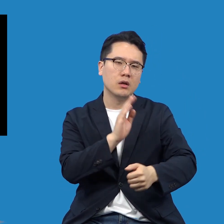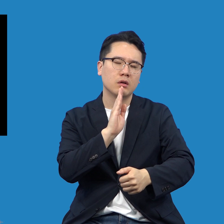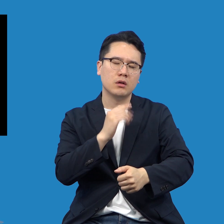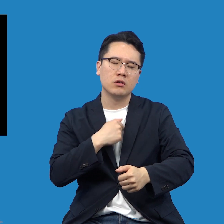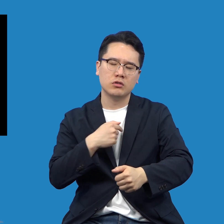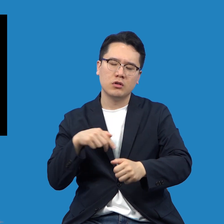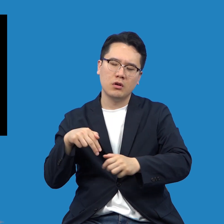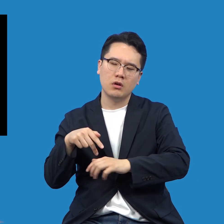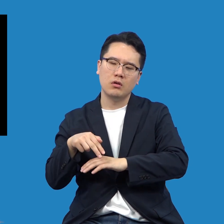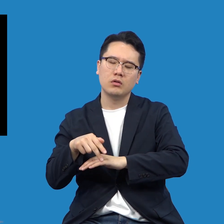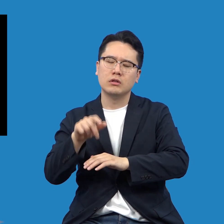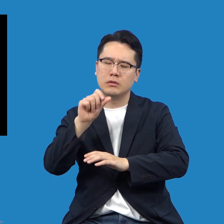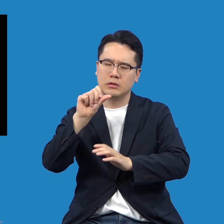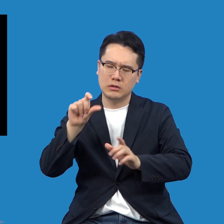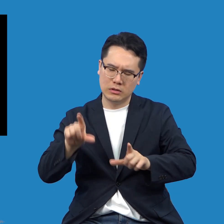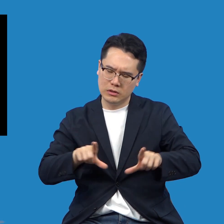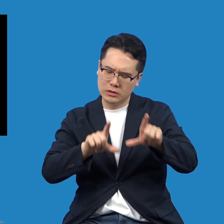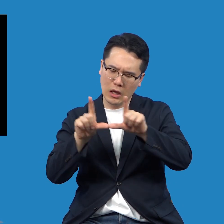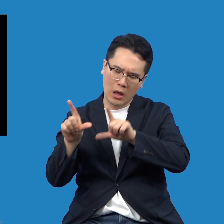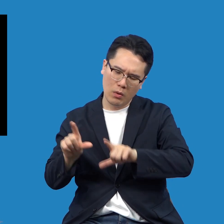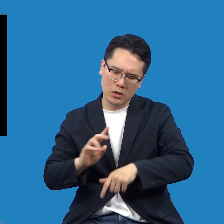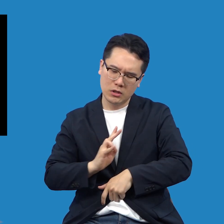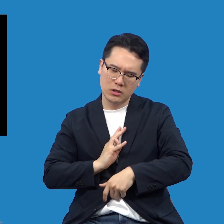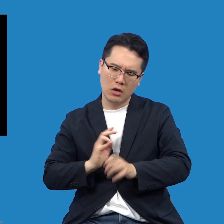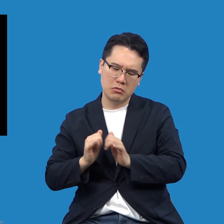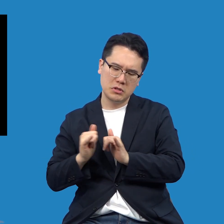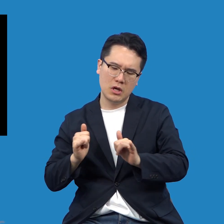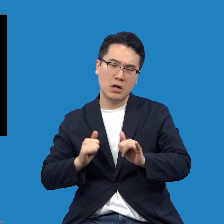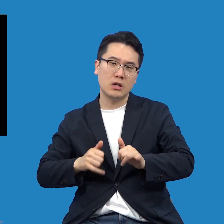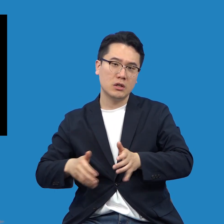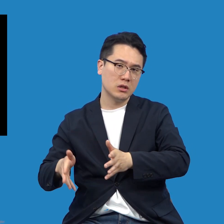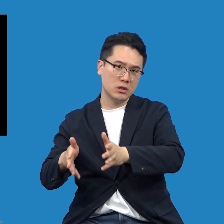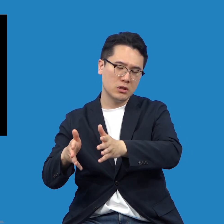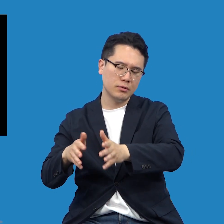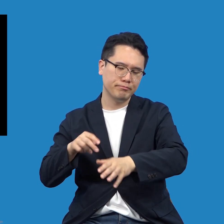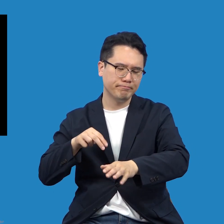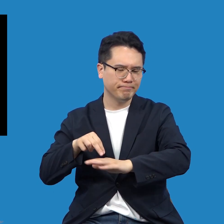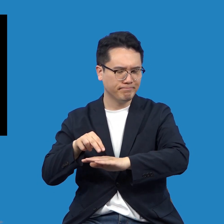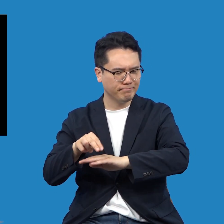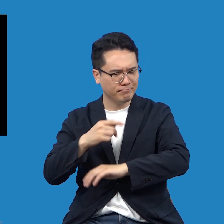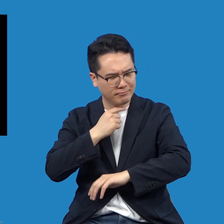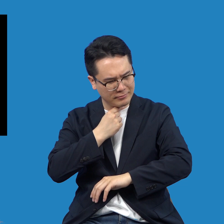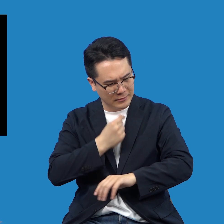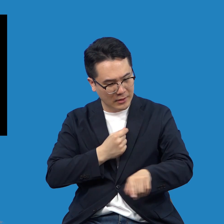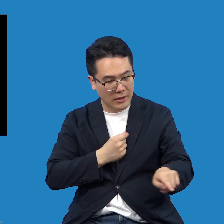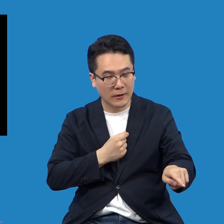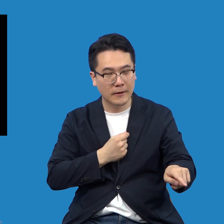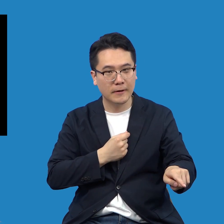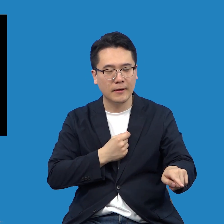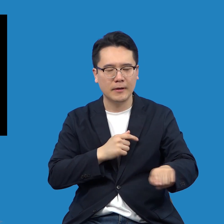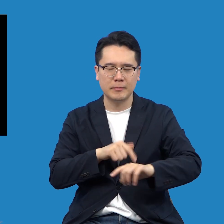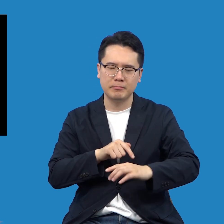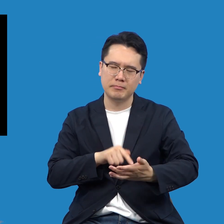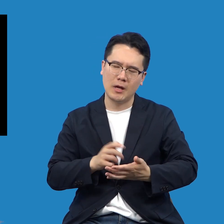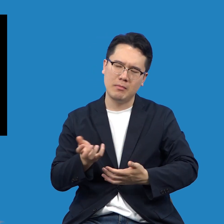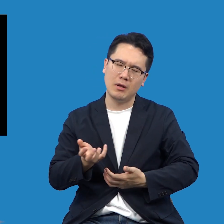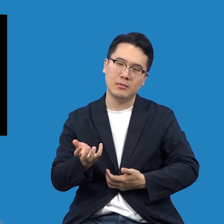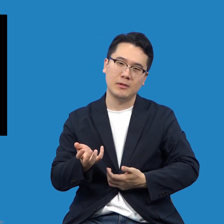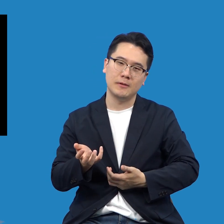험악한 이 예언자의 길을 걷고자 한단 말인가? 참 가슴 아프네. 그 마음이 담겨 있어.